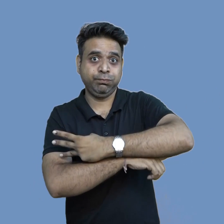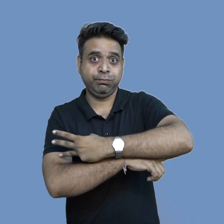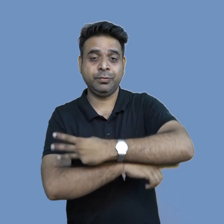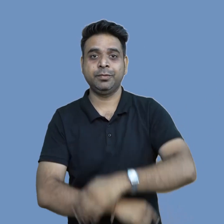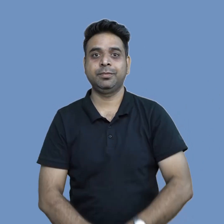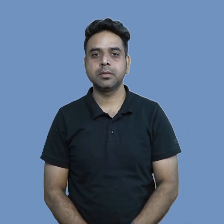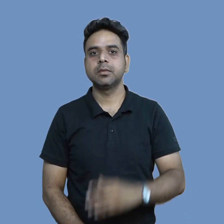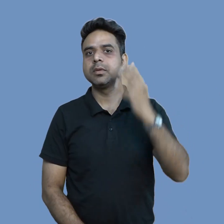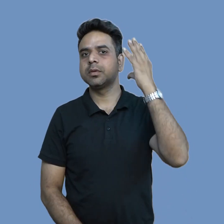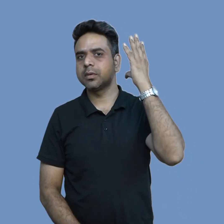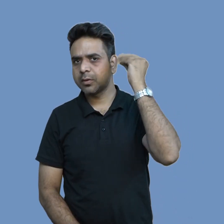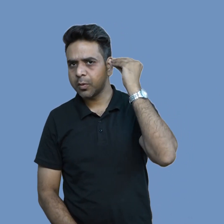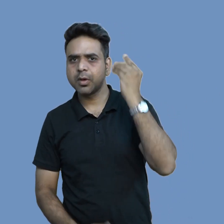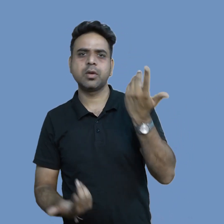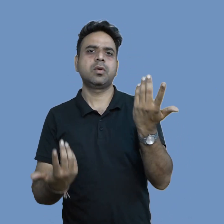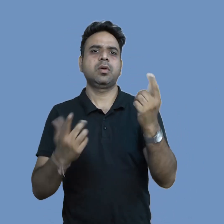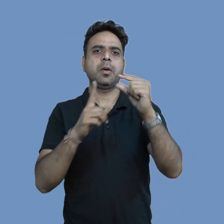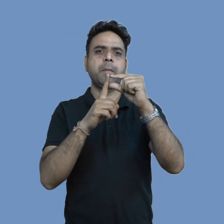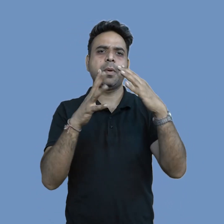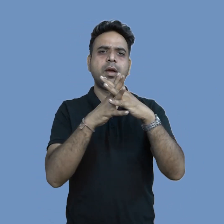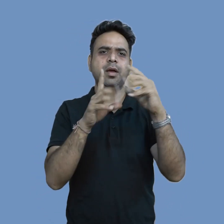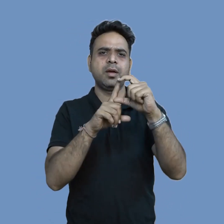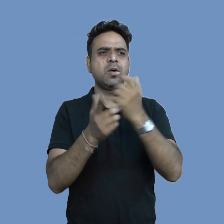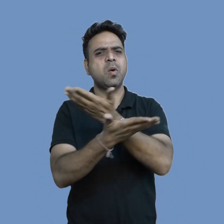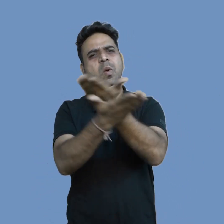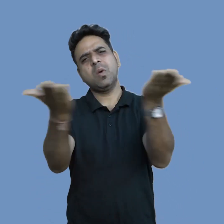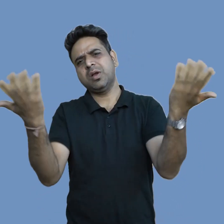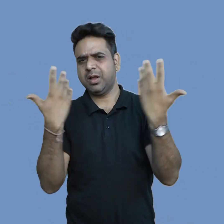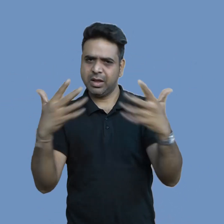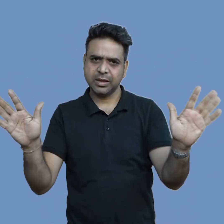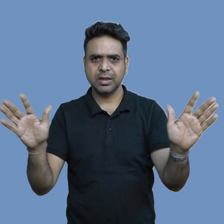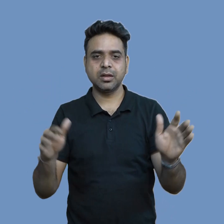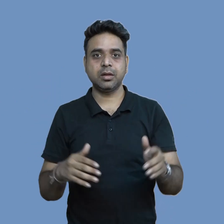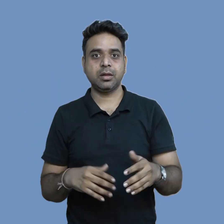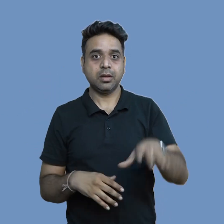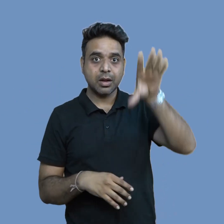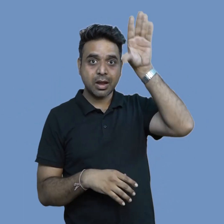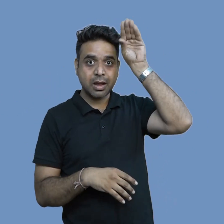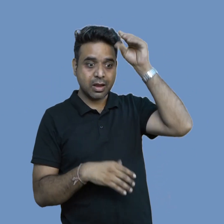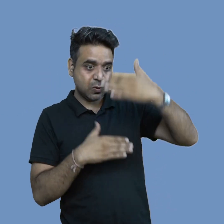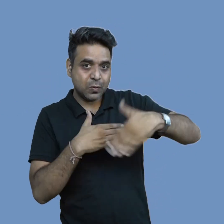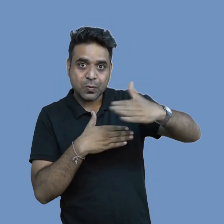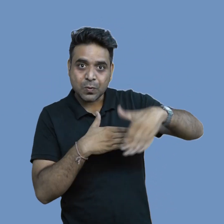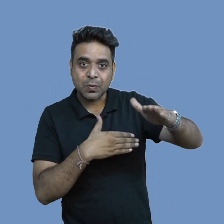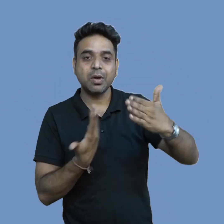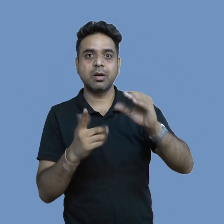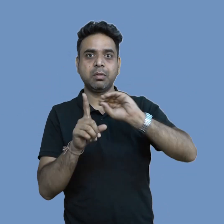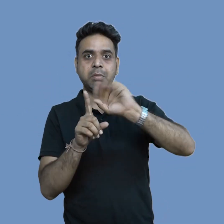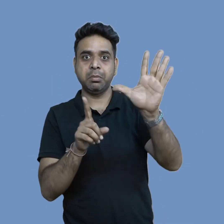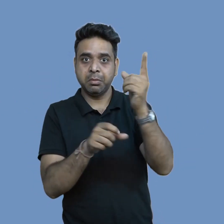प्रशिक्षण बहुत अच्छे से दिया जाएगा। सुनने वाले व्यक्ति या किसी भी प्रकार के दिव्यांगजन है यहाँ पर जो सीखेंगे, उदाहरण के लिए